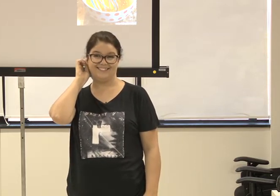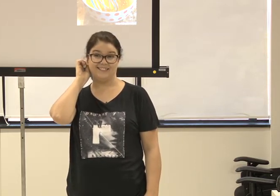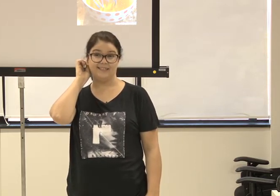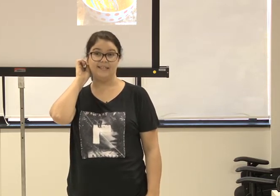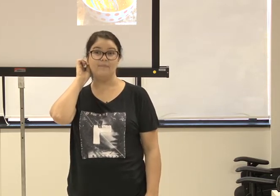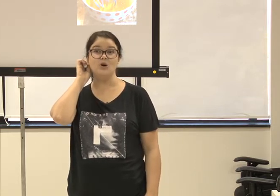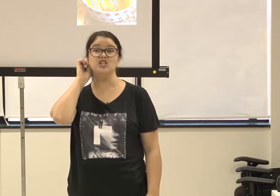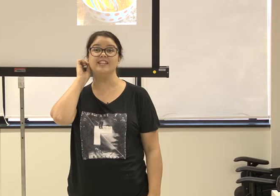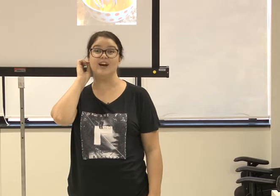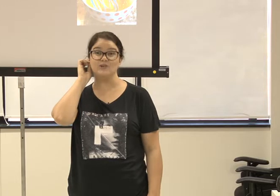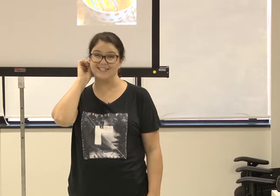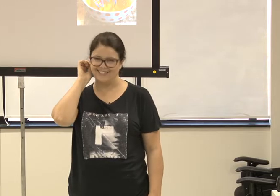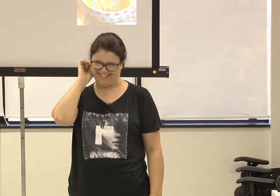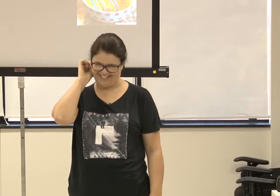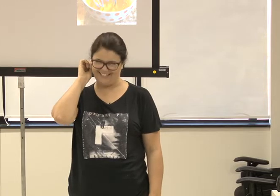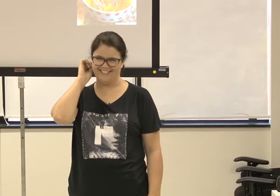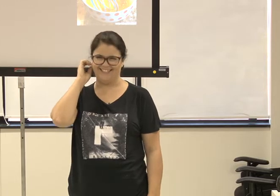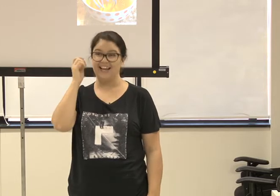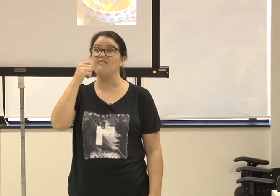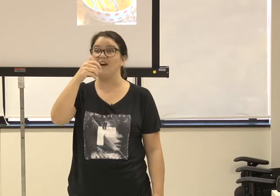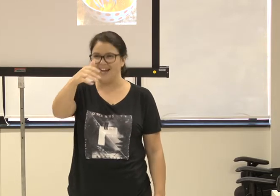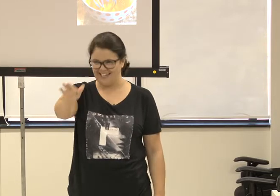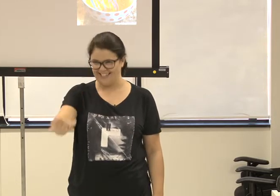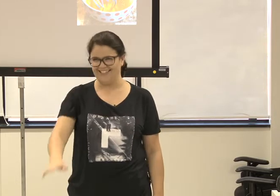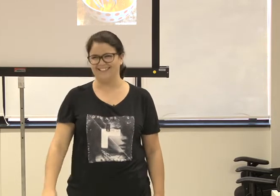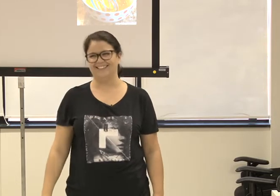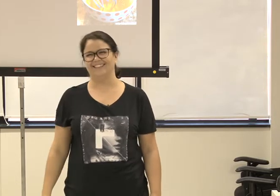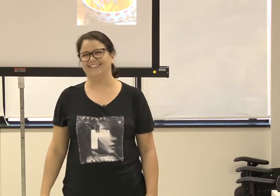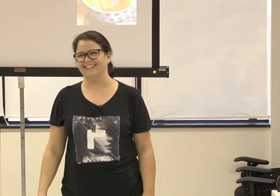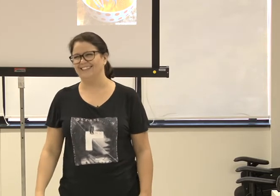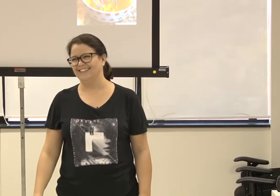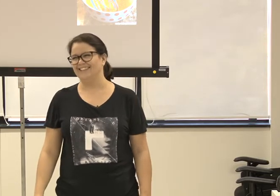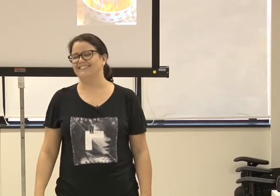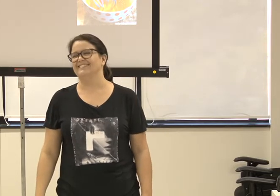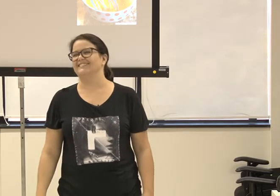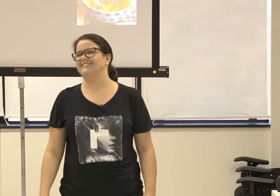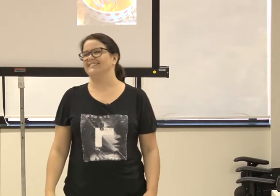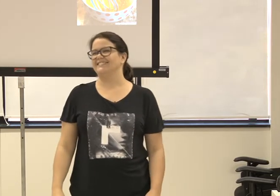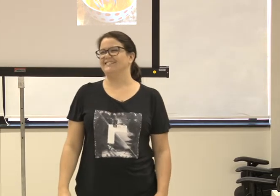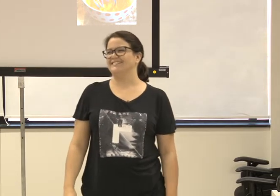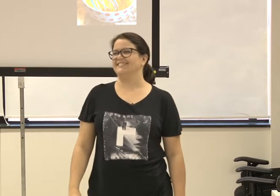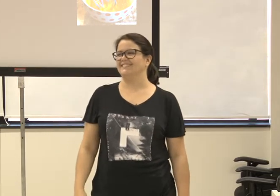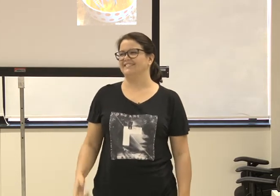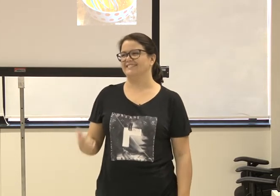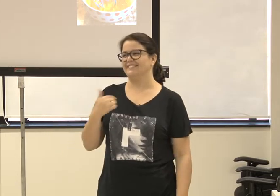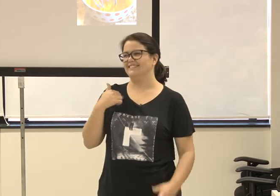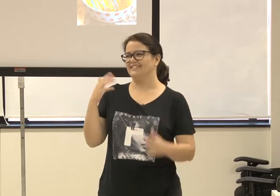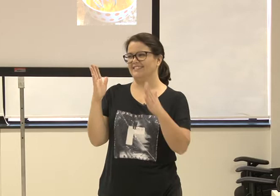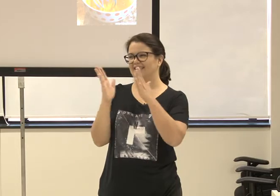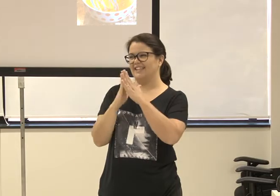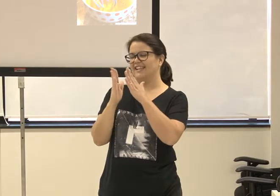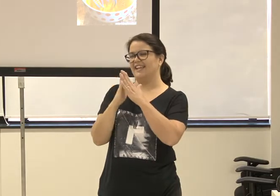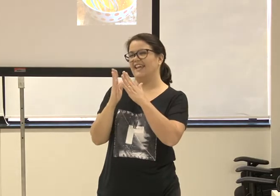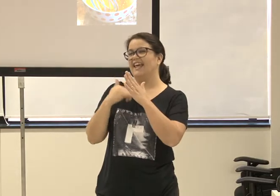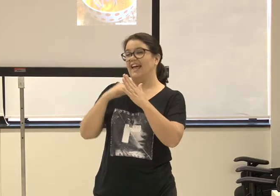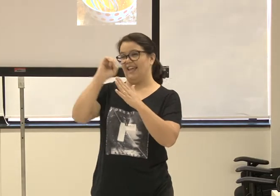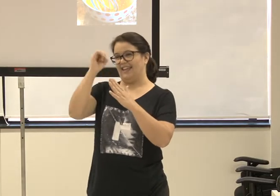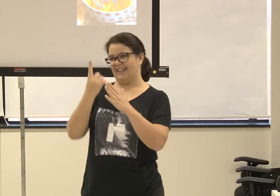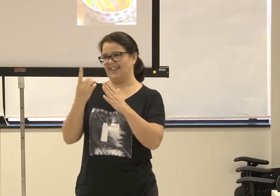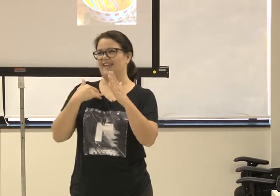ó. Na mão de Deus. E vai. Brasília, então. Não, as crianças, meus filhos também não andavam, não. Ah,